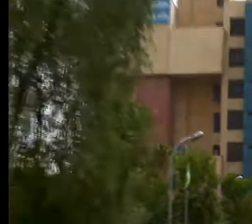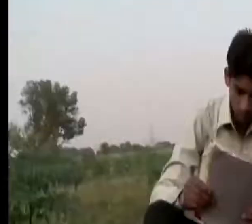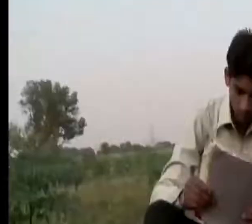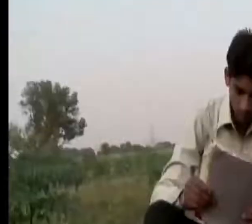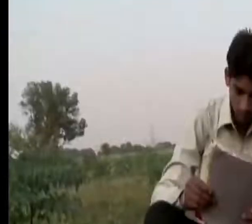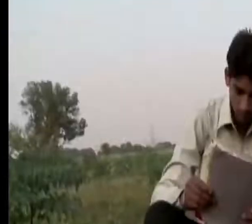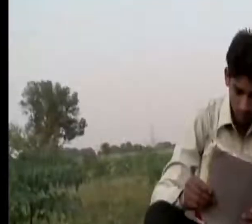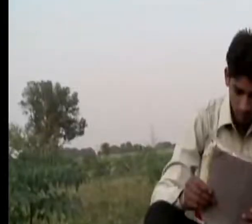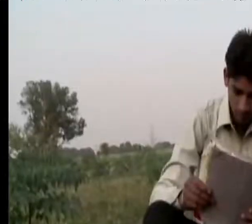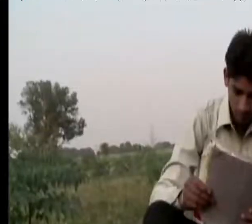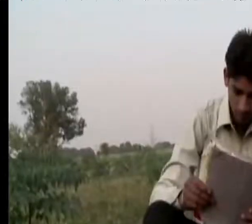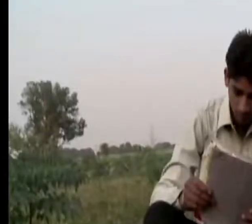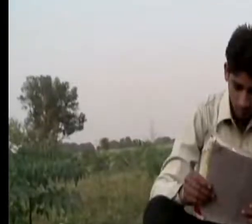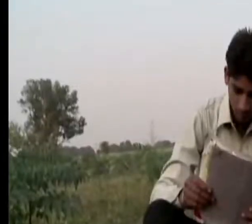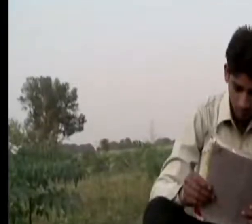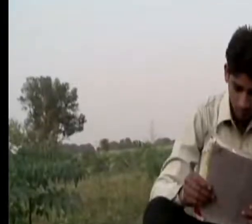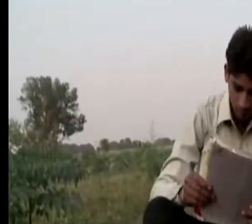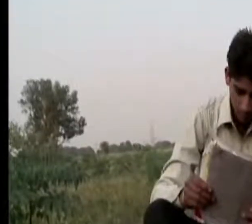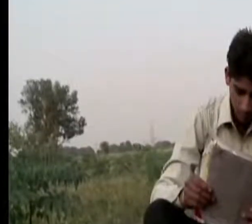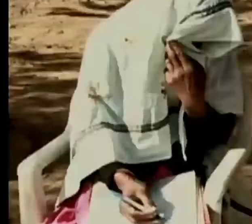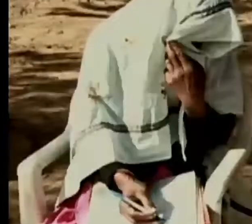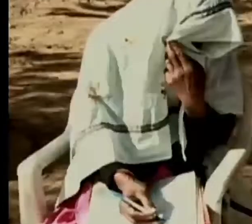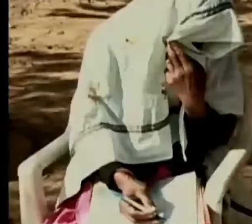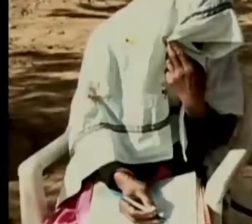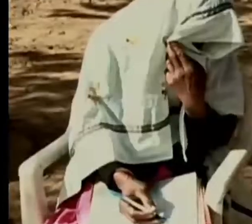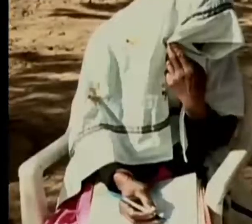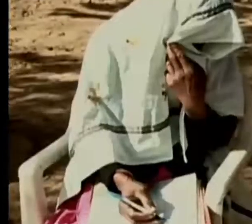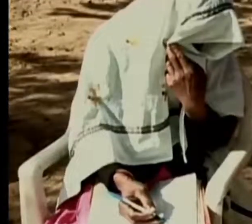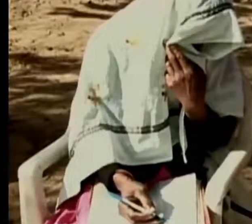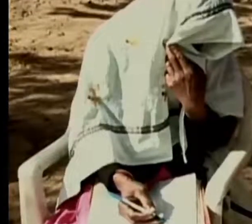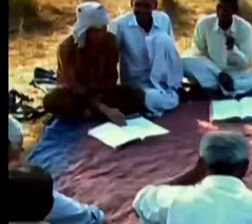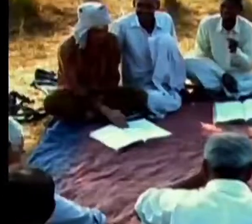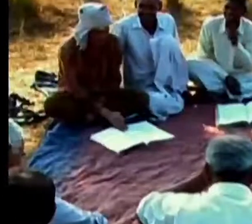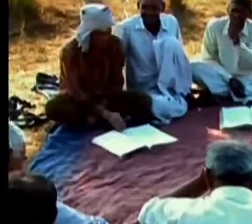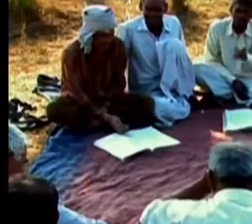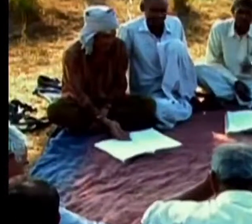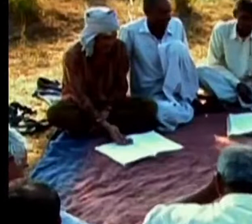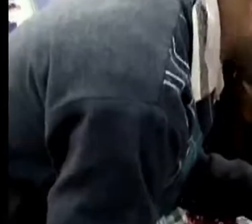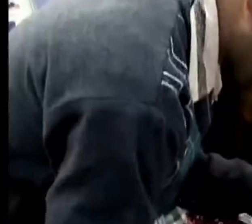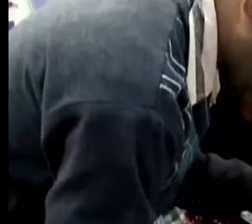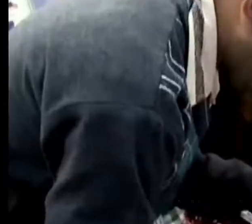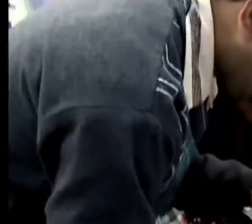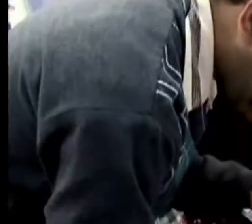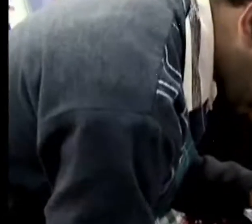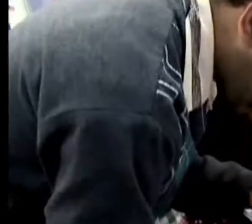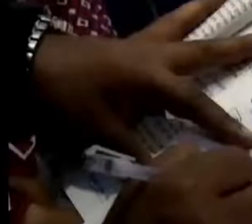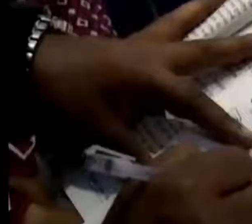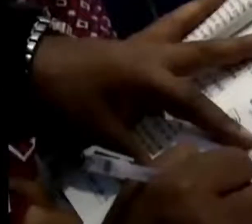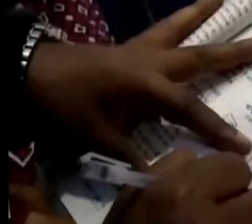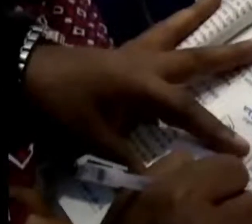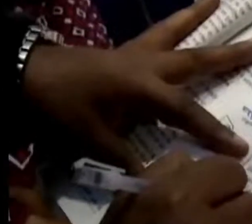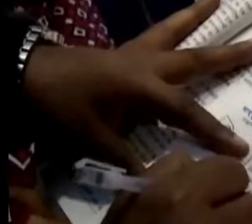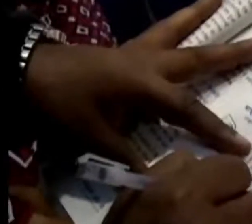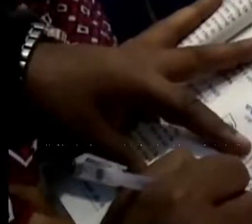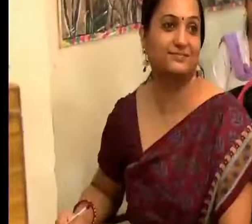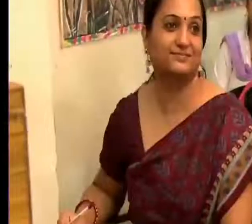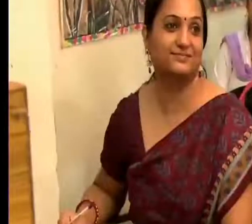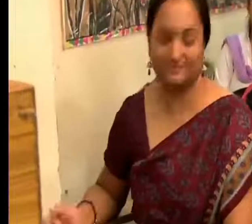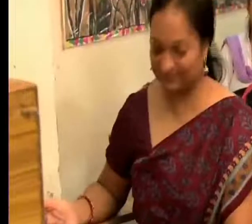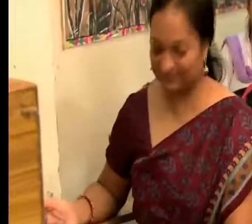कभी पढ़े हम कहीं पढ़े, वे विषय की लोच से युक्त हो। कभी पढ़े